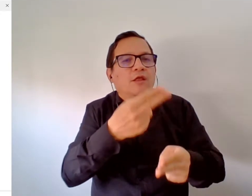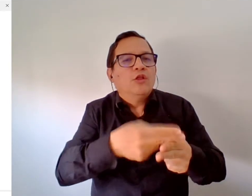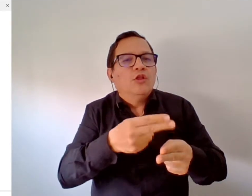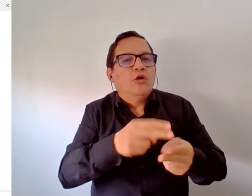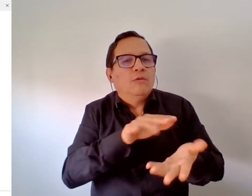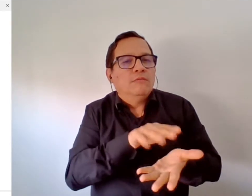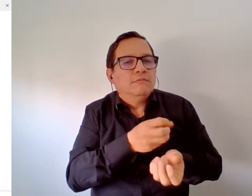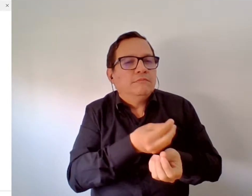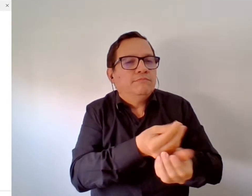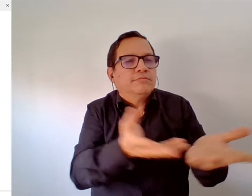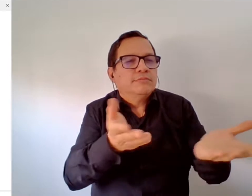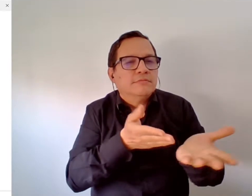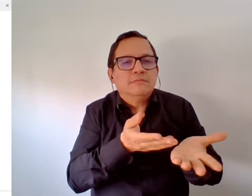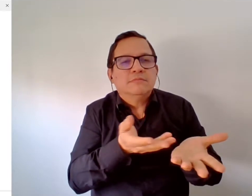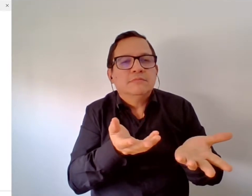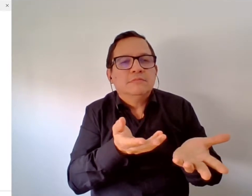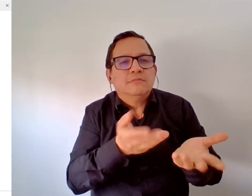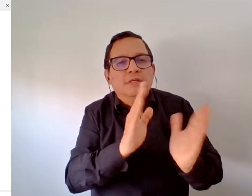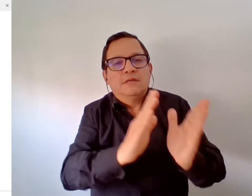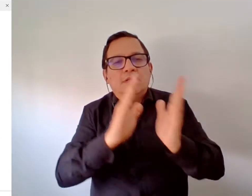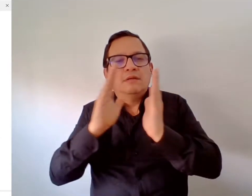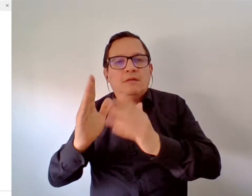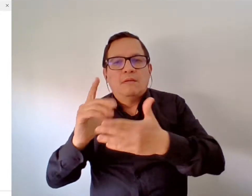Captura de pantalla del